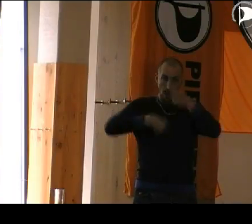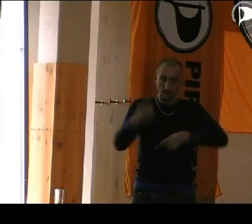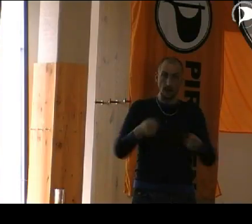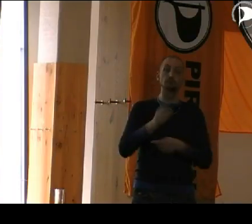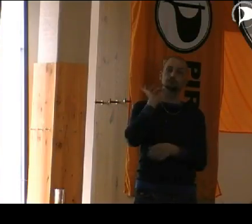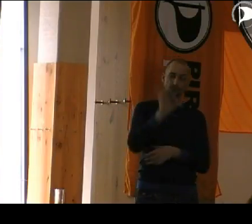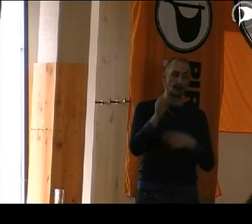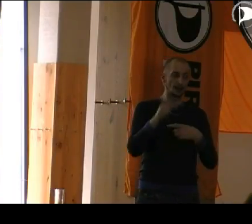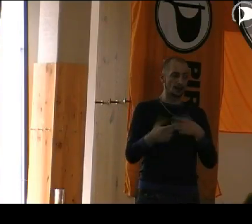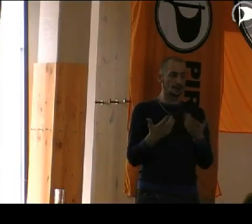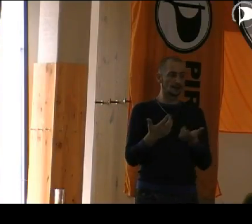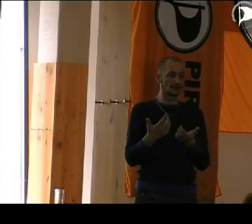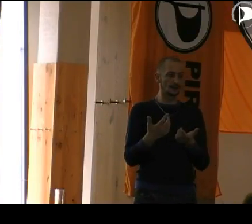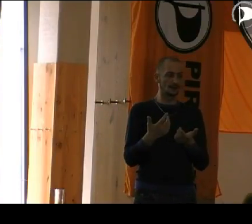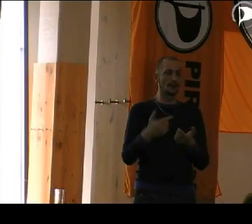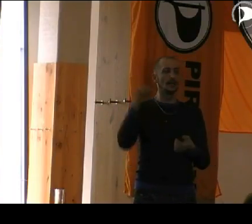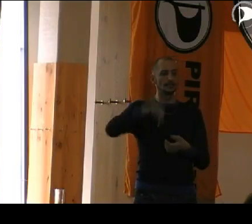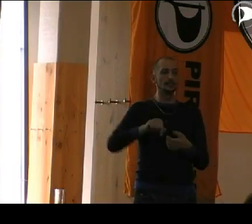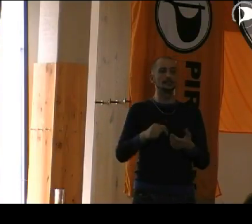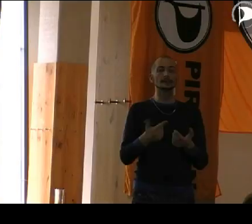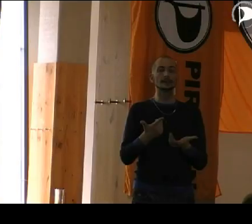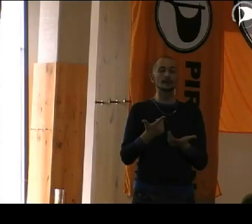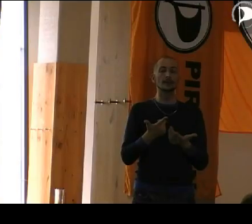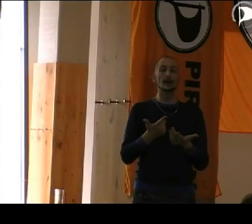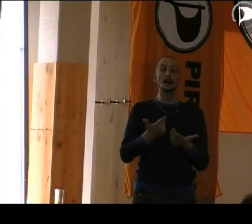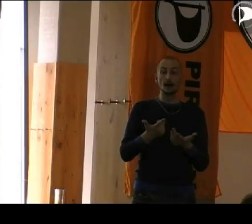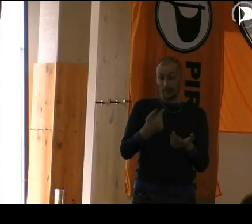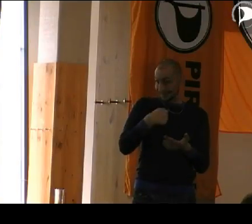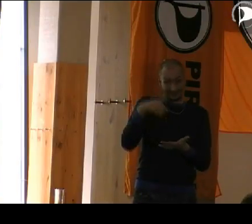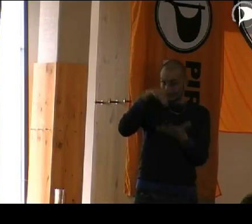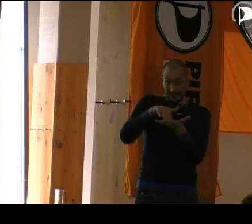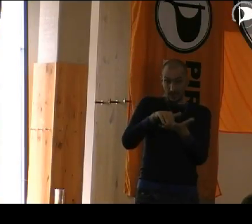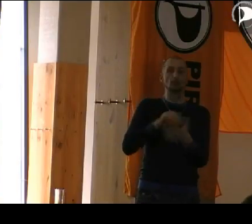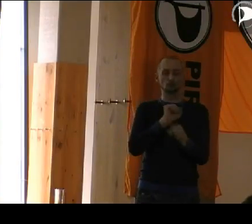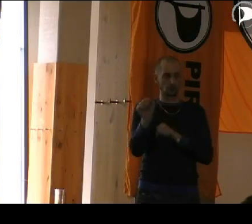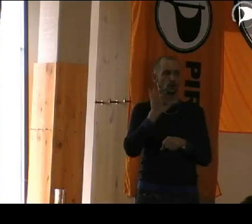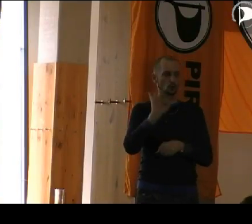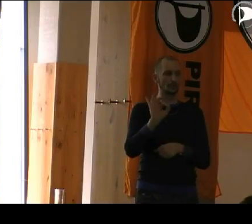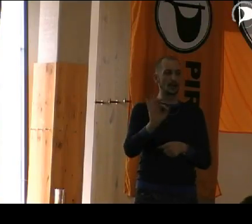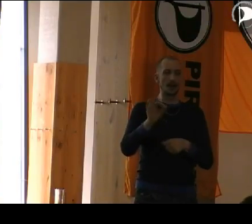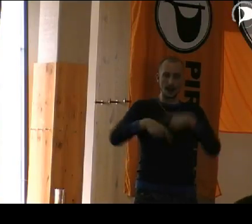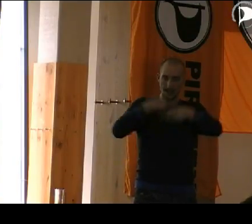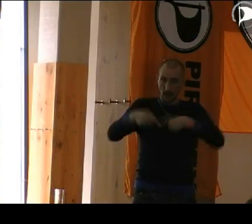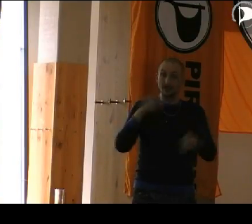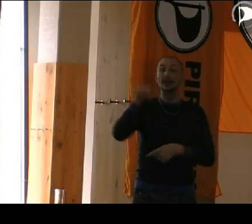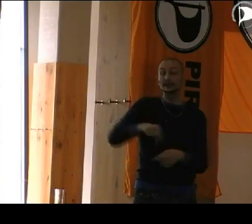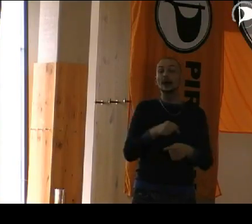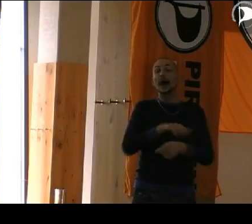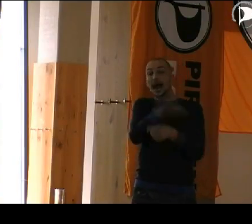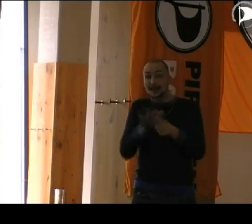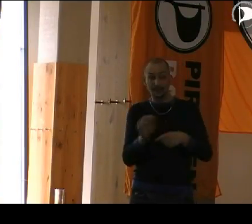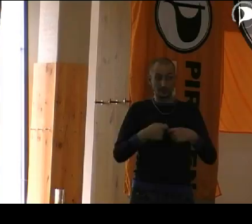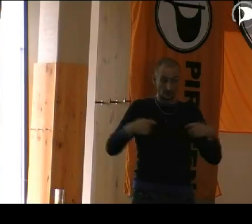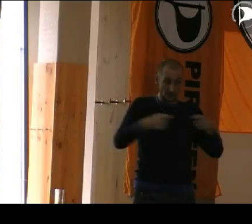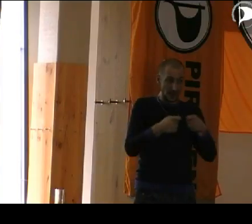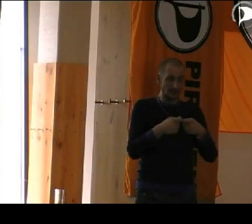ich mir sicher sein das ist auch ohne mich weiterhin gut funktionieren würde beim landesverband war ich mir da nach